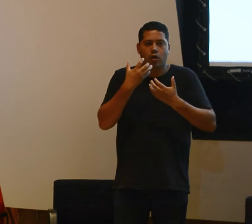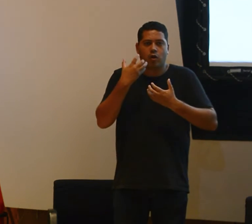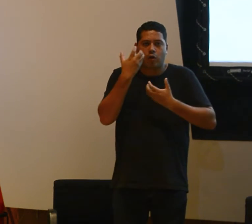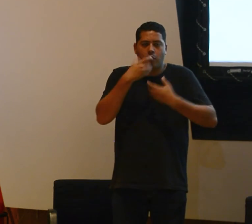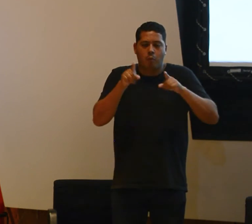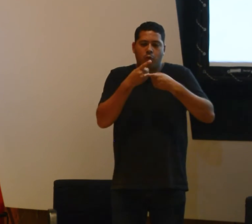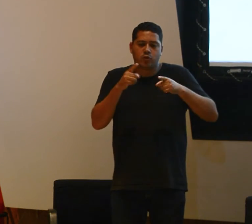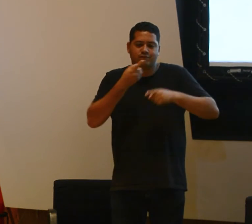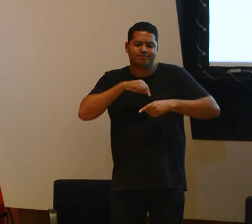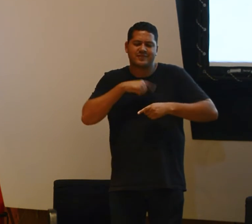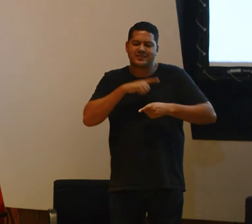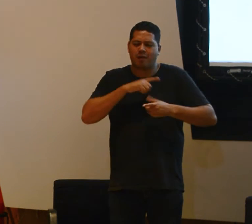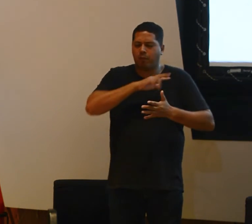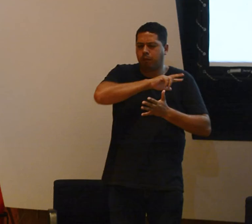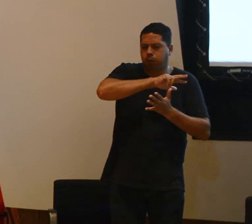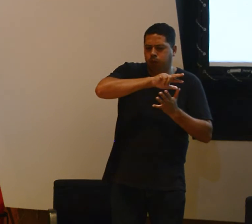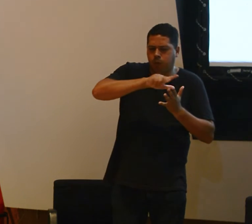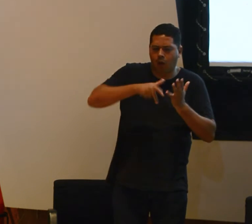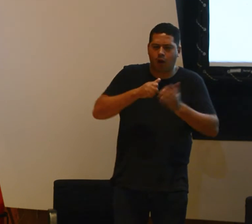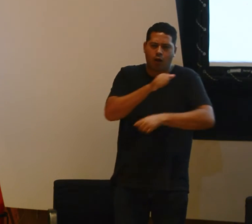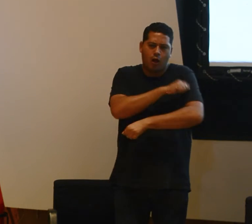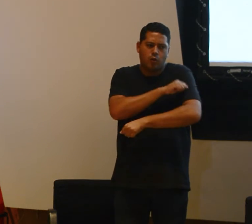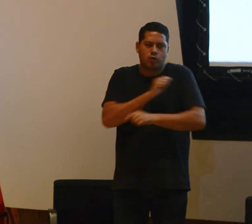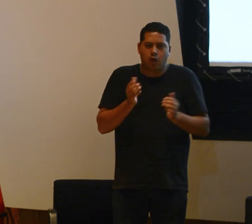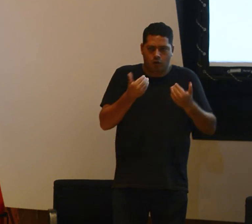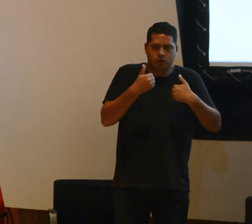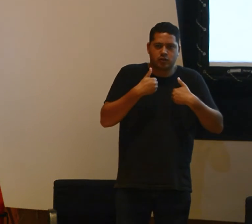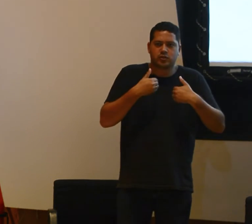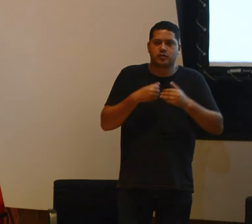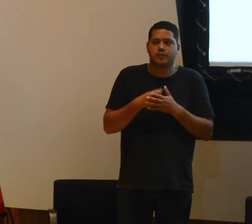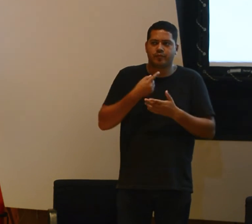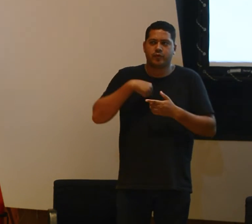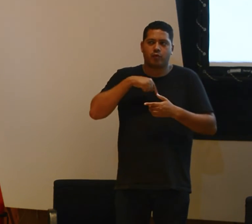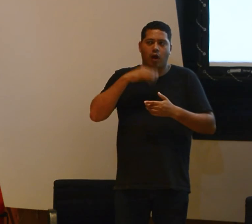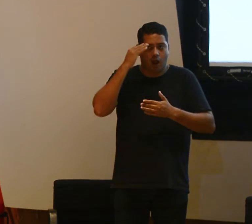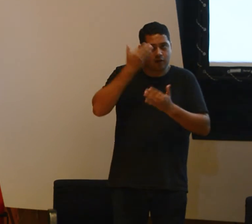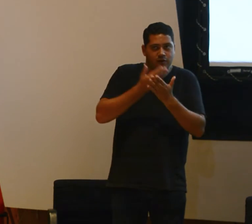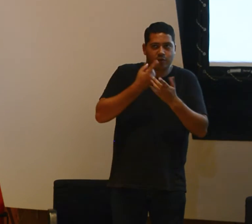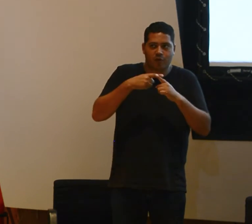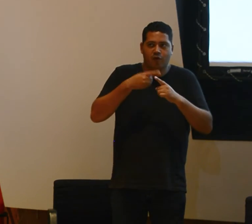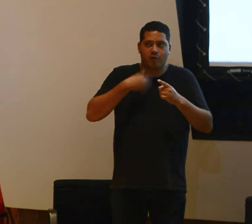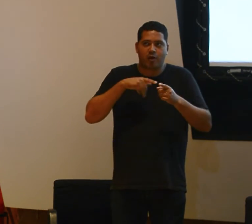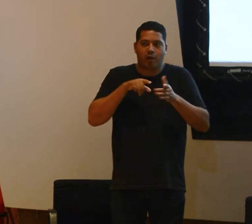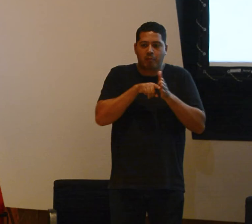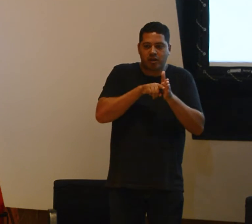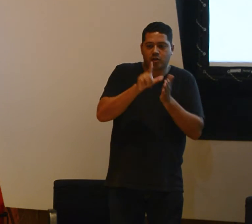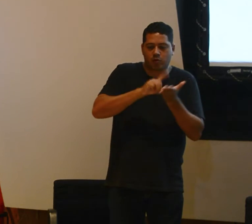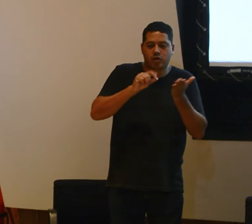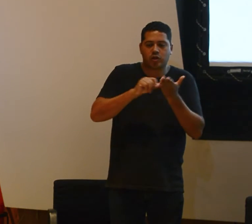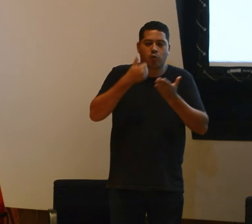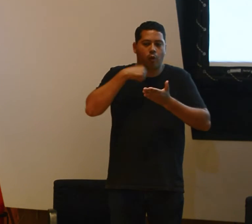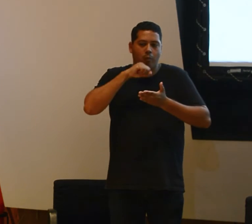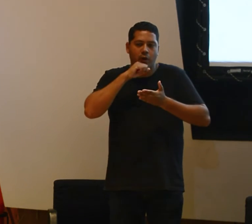muitos alunos autistas, acredito eu até por conta da minha linha de pesquisa, que aí é aquela coisa, uma mãe vai falando para a outra, e elas relatam que